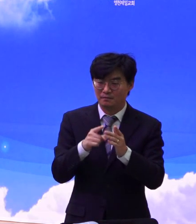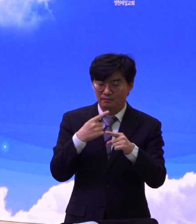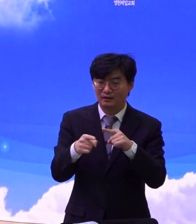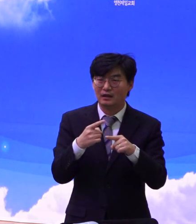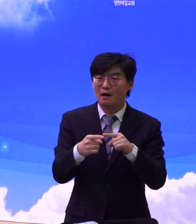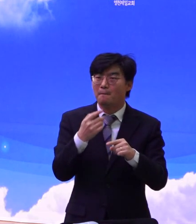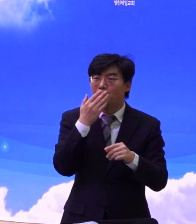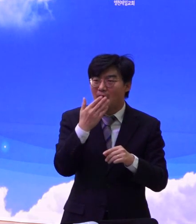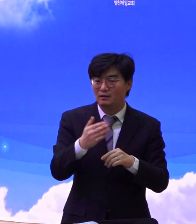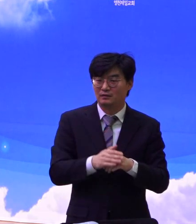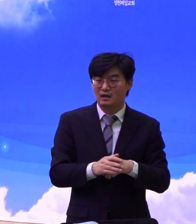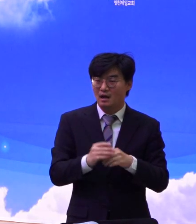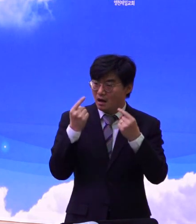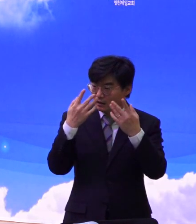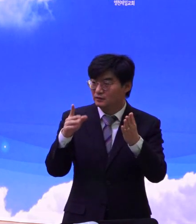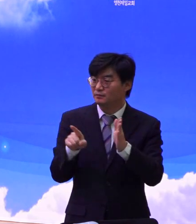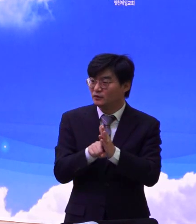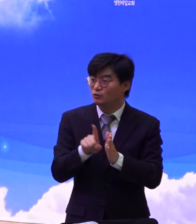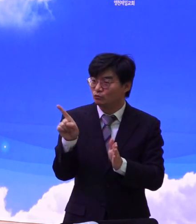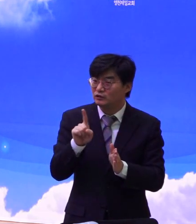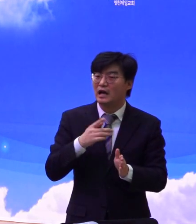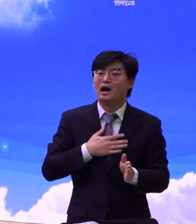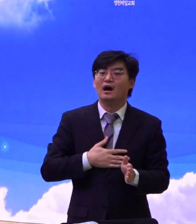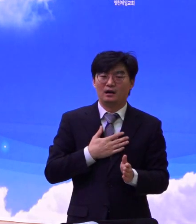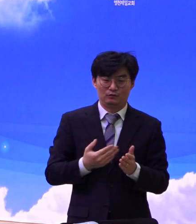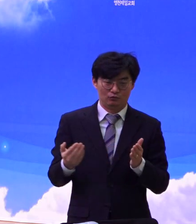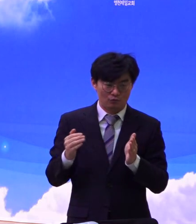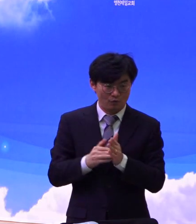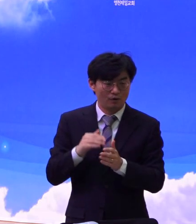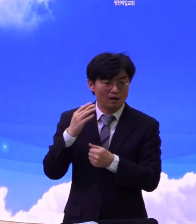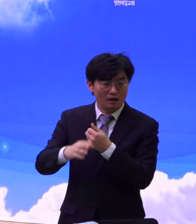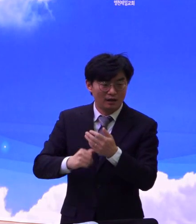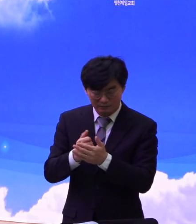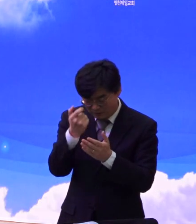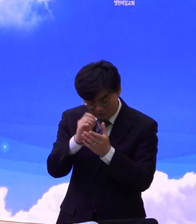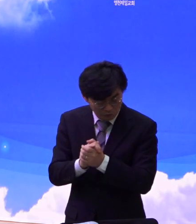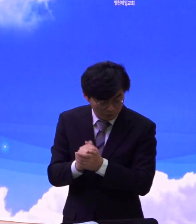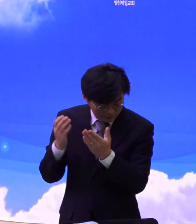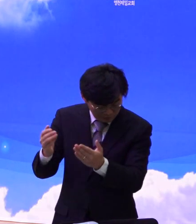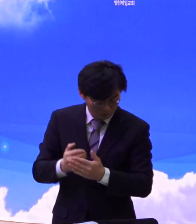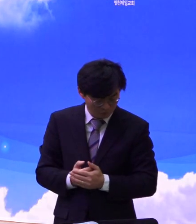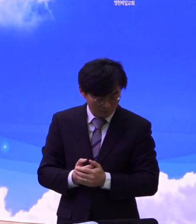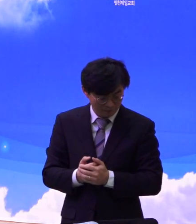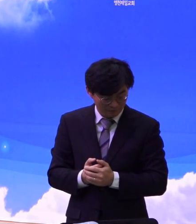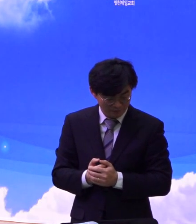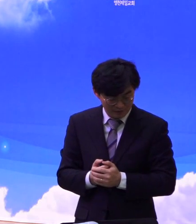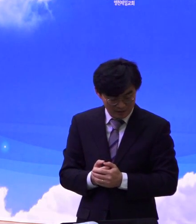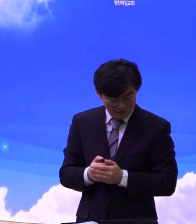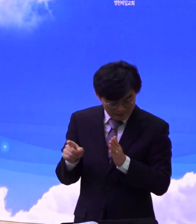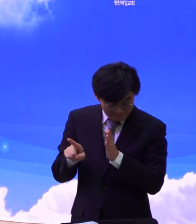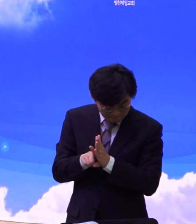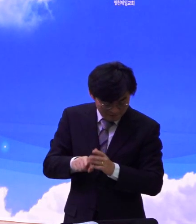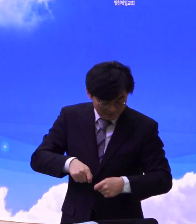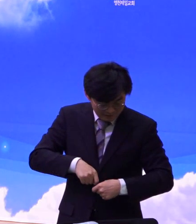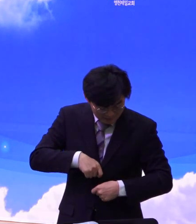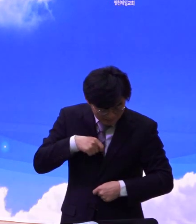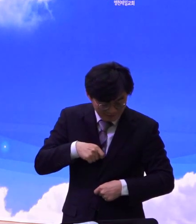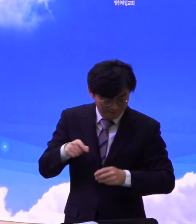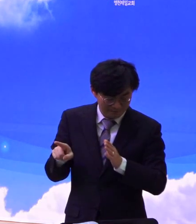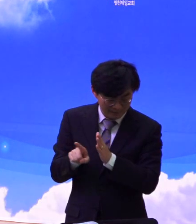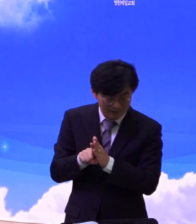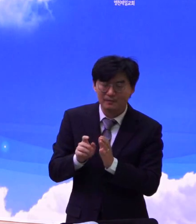있는 그래서 정말 하나님만으로 살아갈 수 있는 하나님만을 예배하며 사는 그런 신실한 믿음의